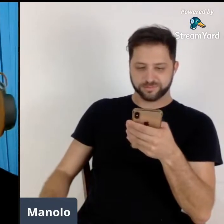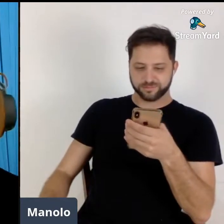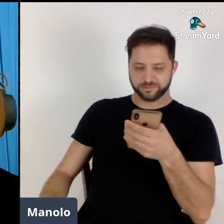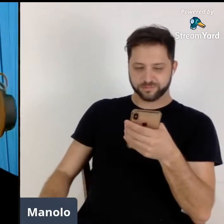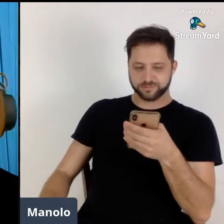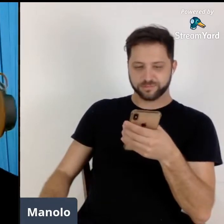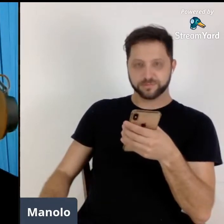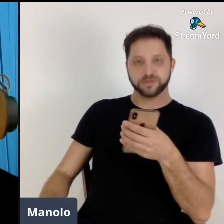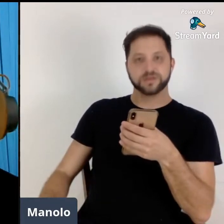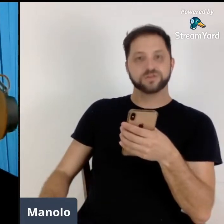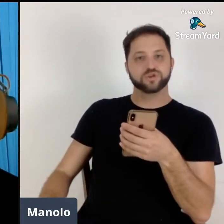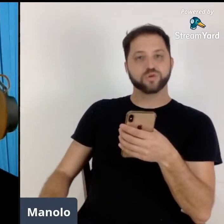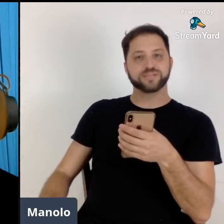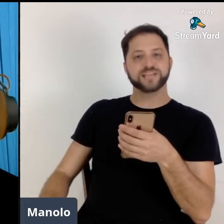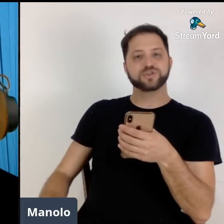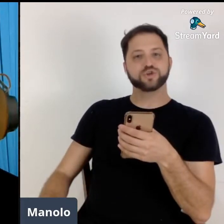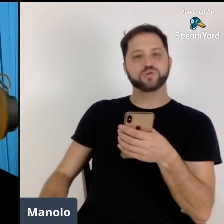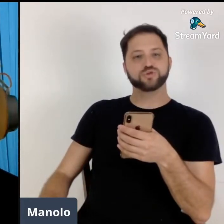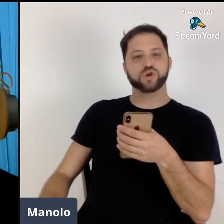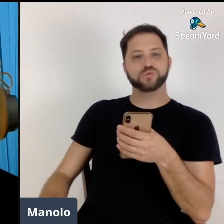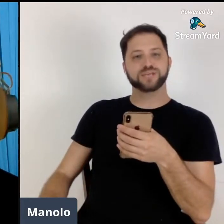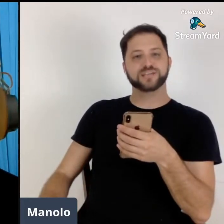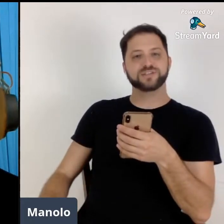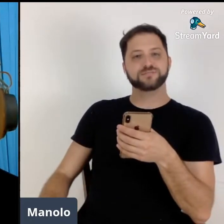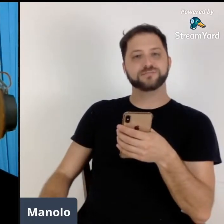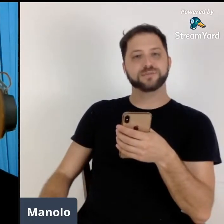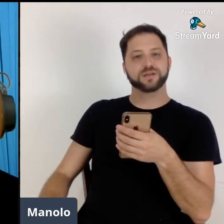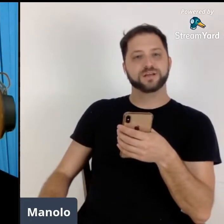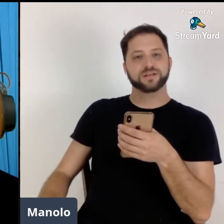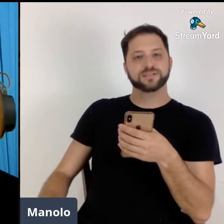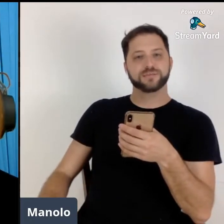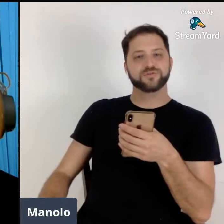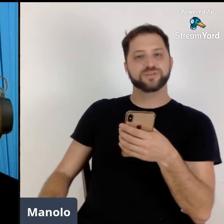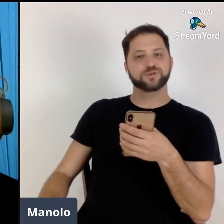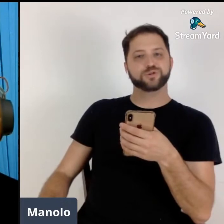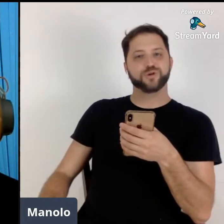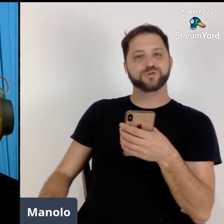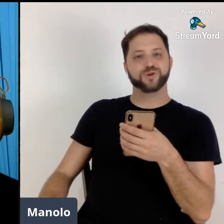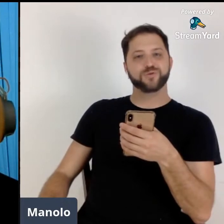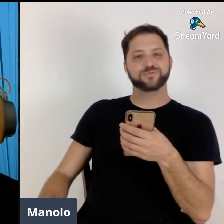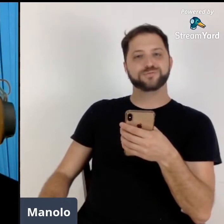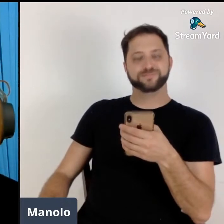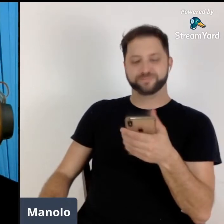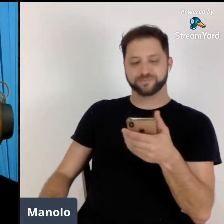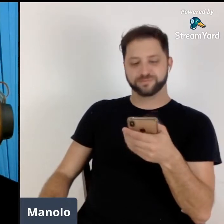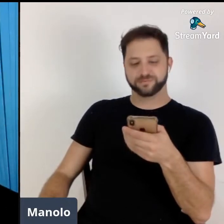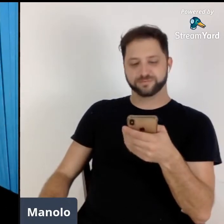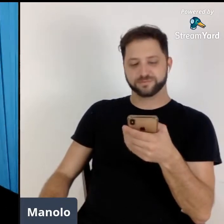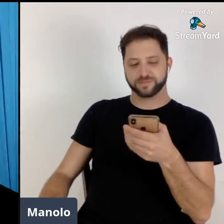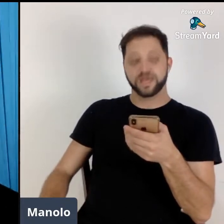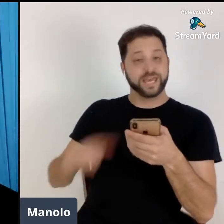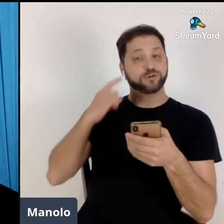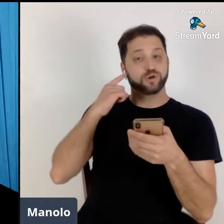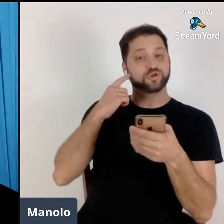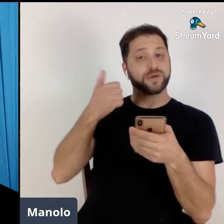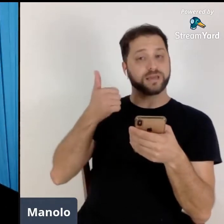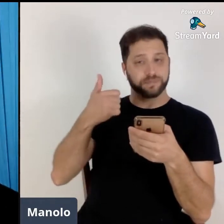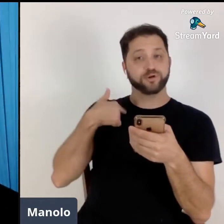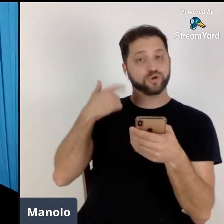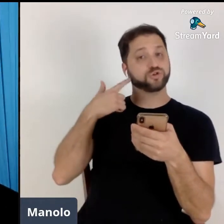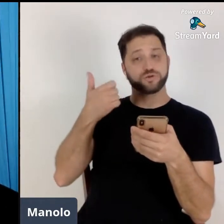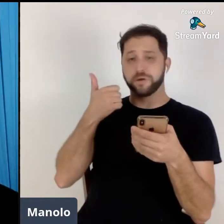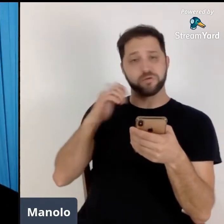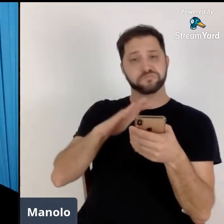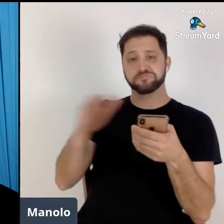E agora? Som, teste, som, teste. Tá me ouvindo? Som. Tá me ouvindo bem, Manolo? Eu te ouço